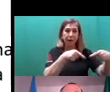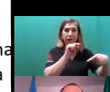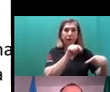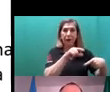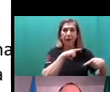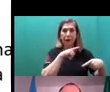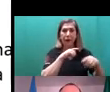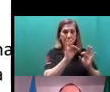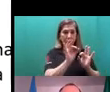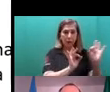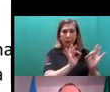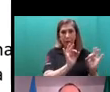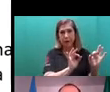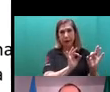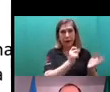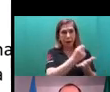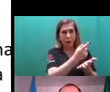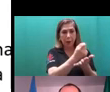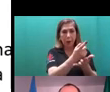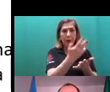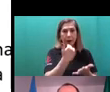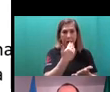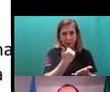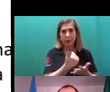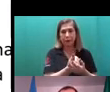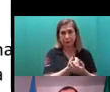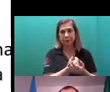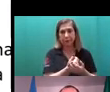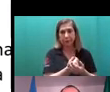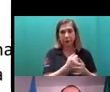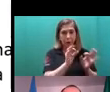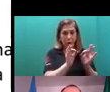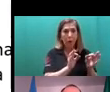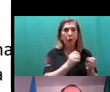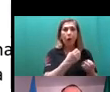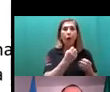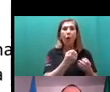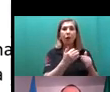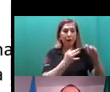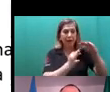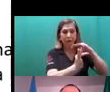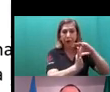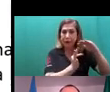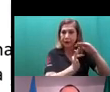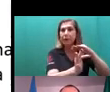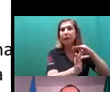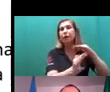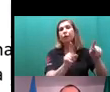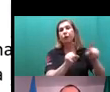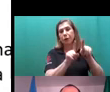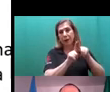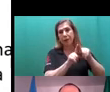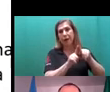que organizar a compra e venda de alimentos, sim? O fornecimento, o varejo